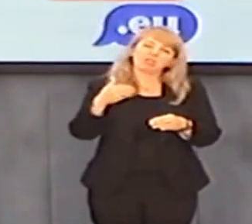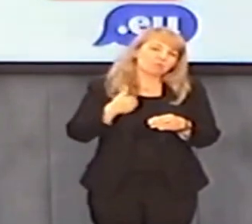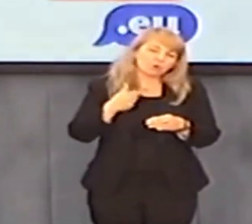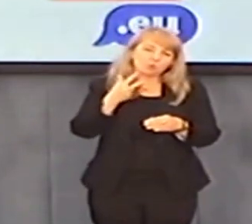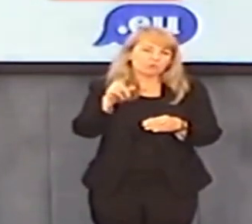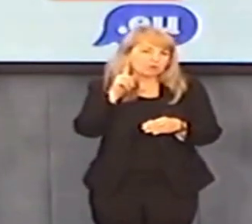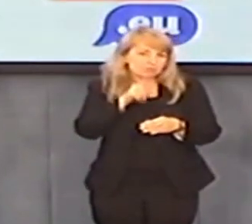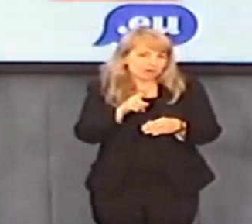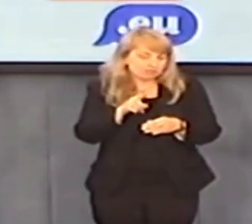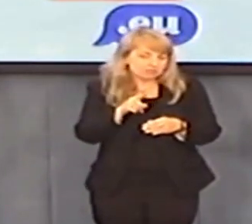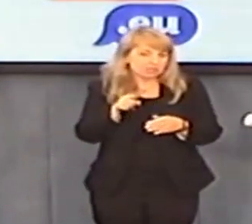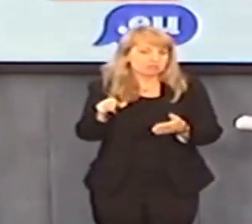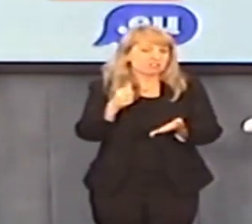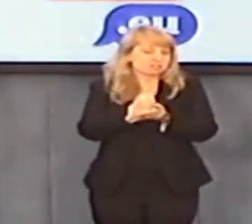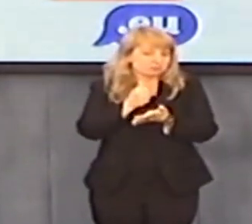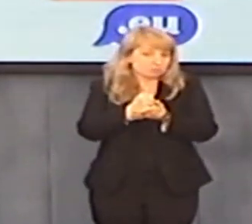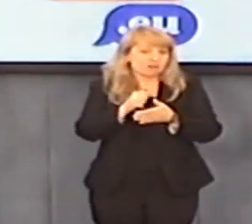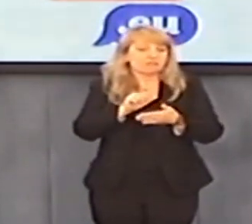głośna w Hiszpanii,